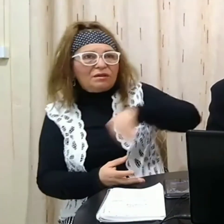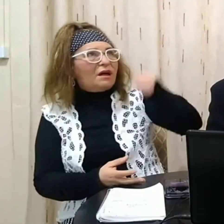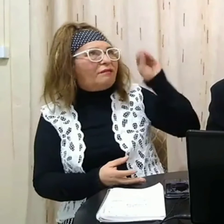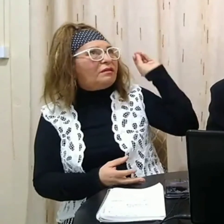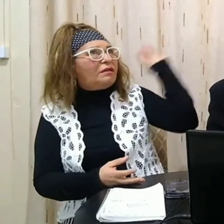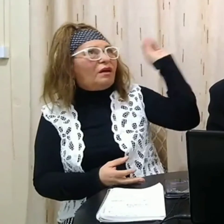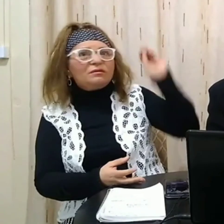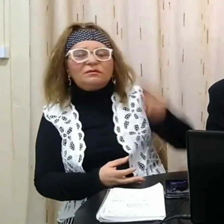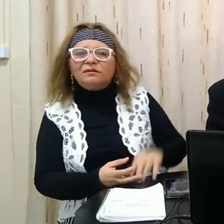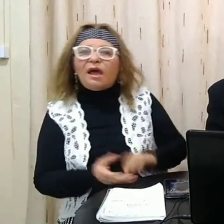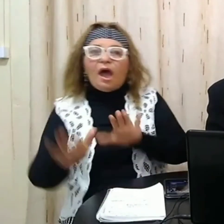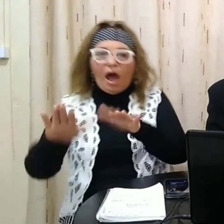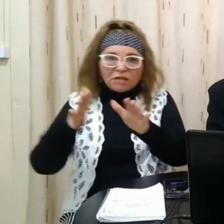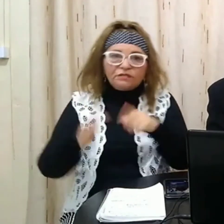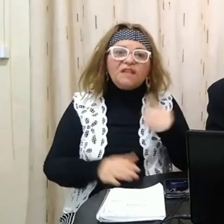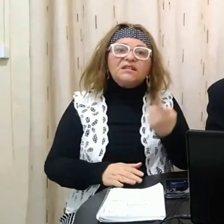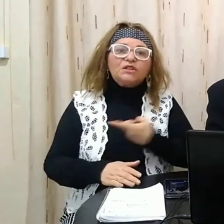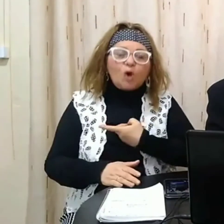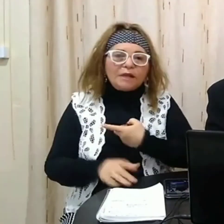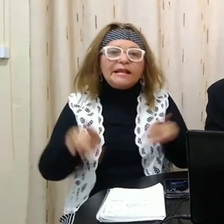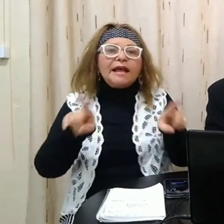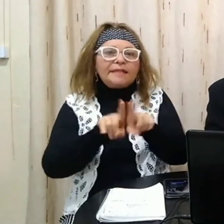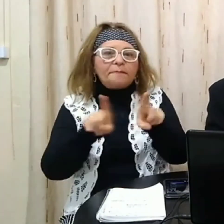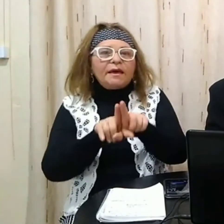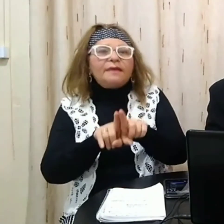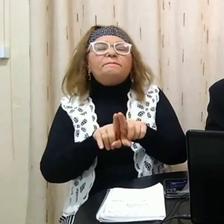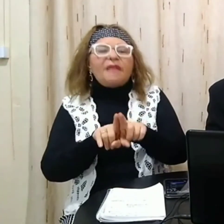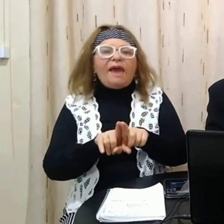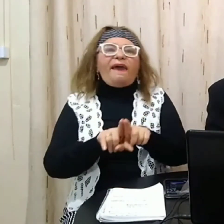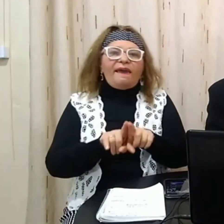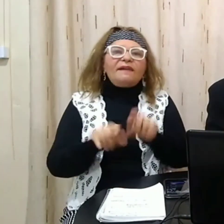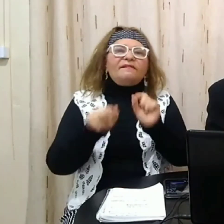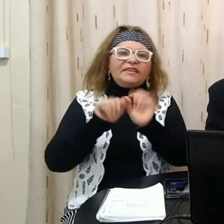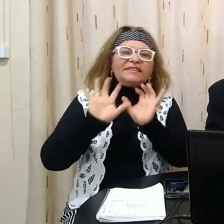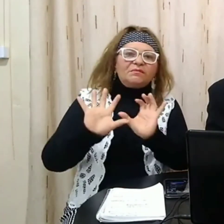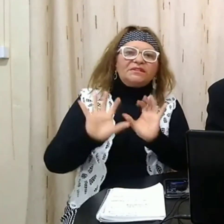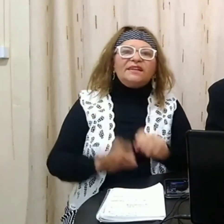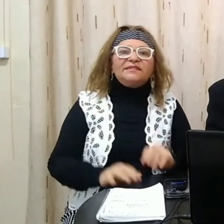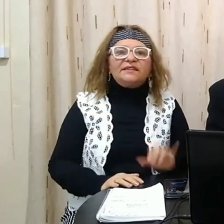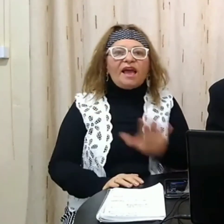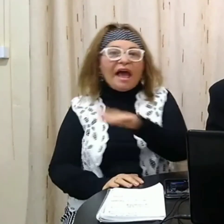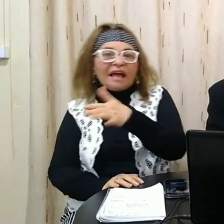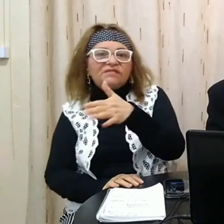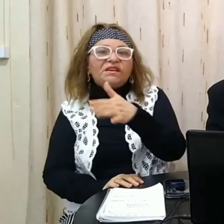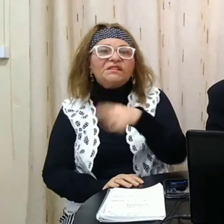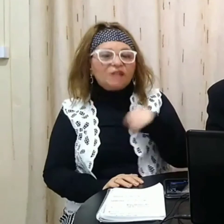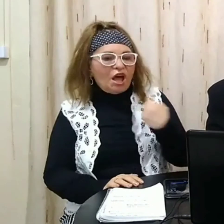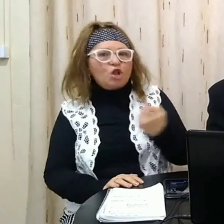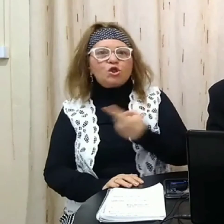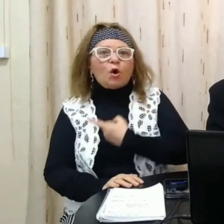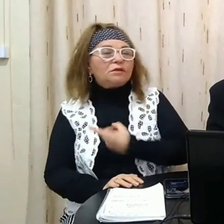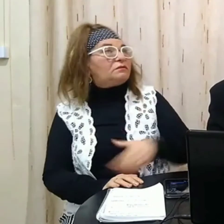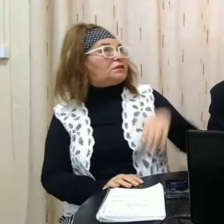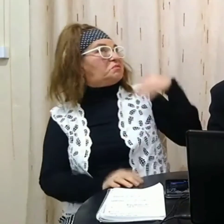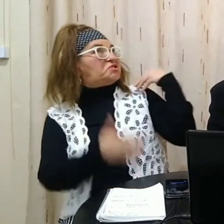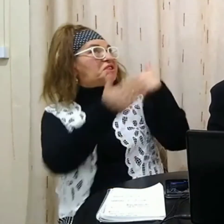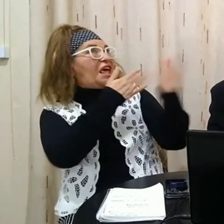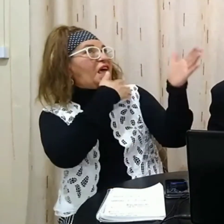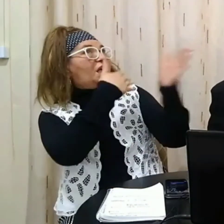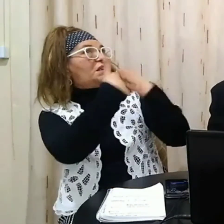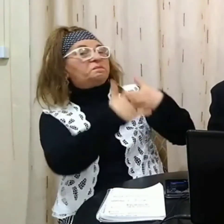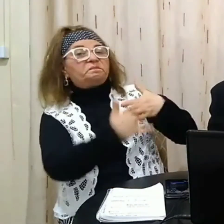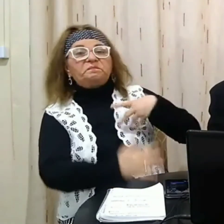Ele é, mesmo sabendo o poder que Ele tem, a maneira como Ele age. Muitas vezes nós temos também desvalorizado o